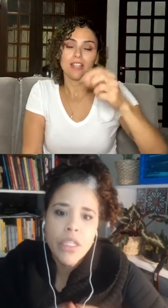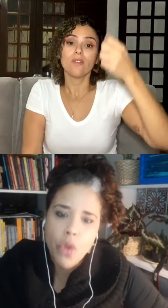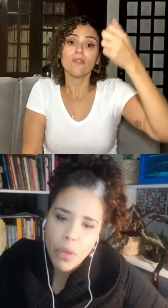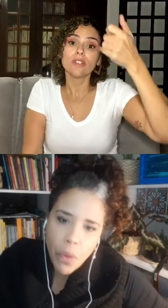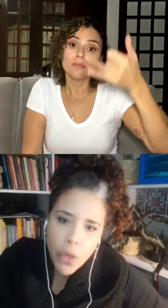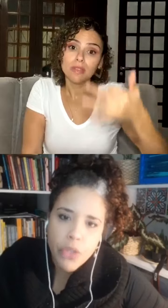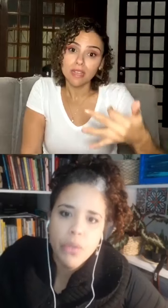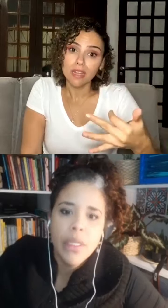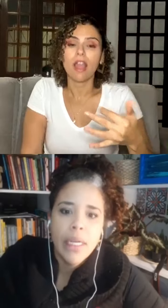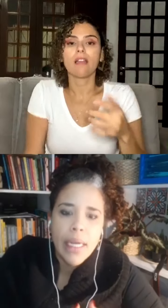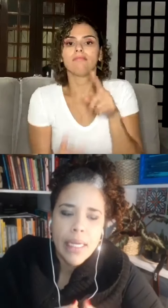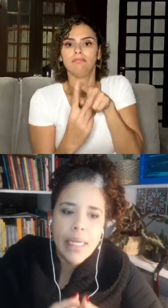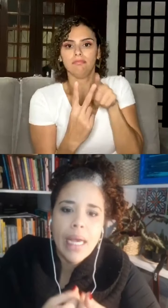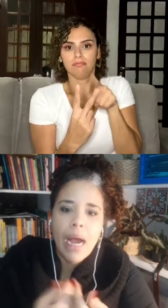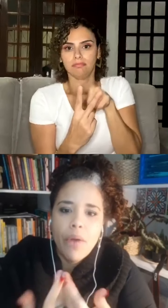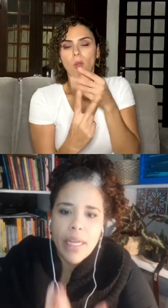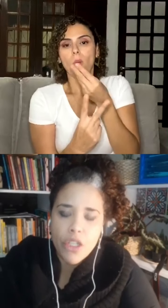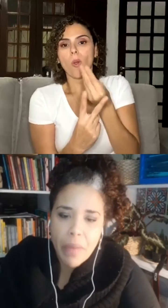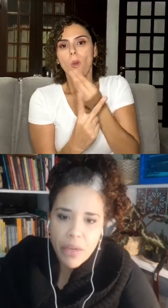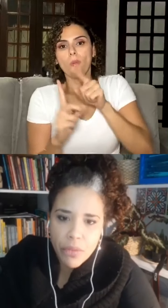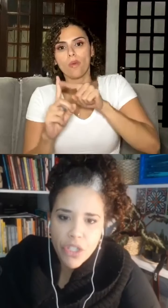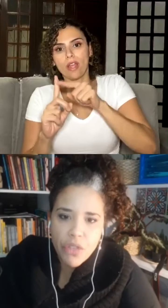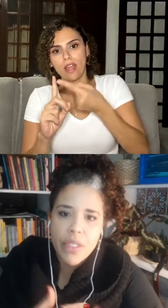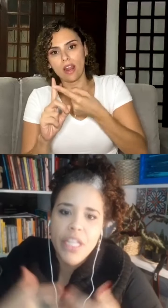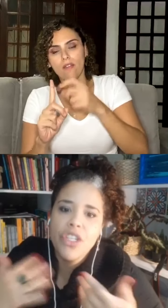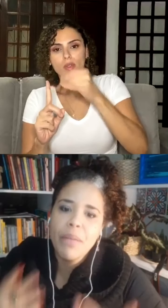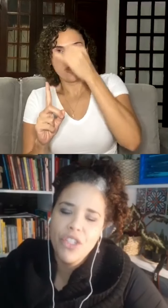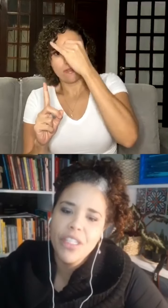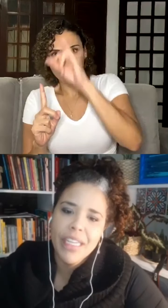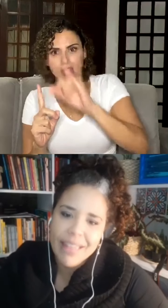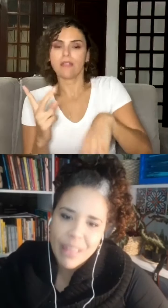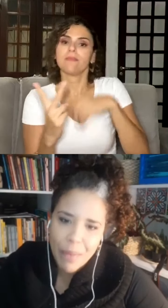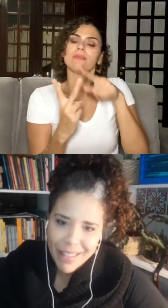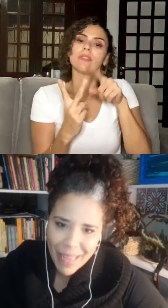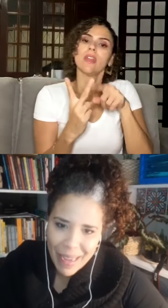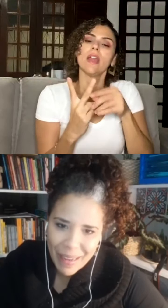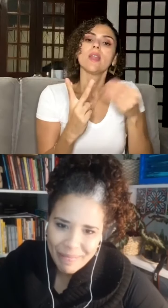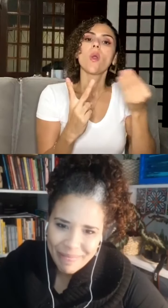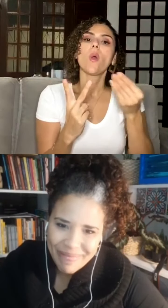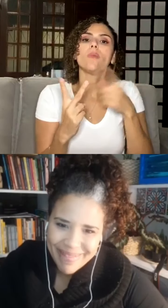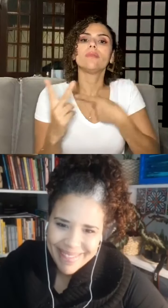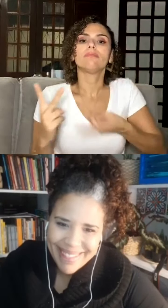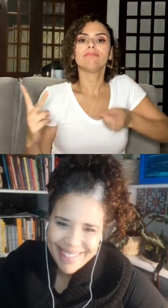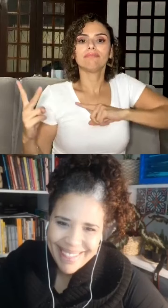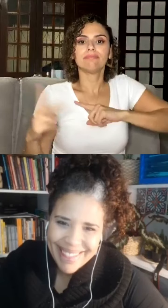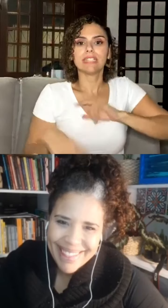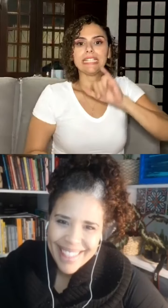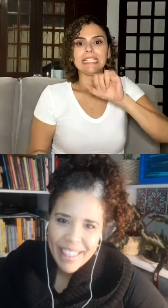sobre o outro e acolher as perguntas de vocês na medida que elas aparecerem.